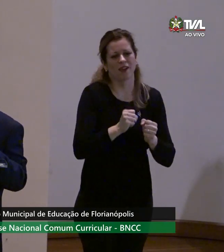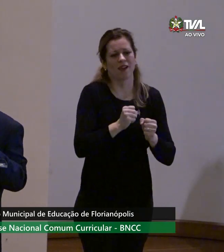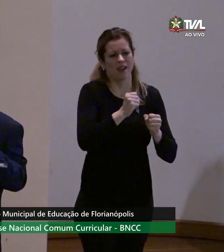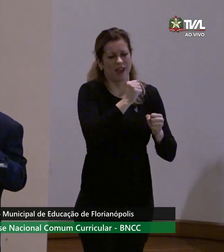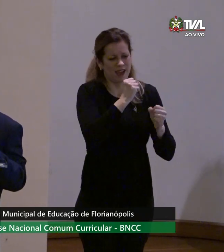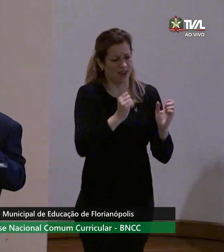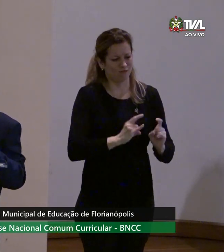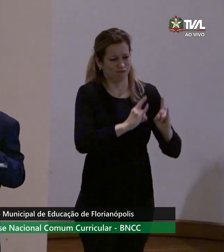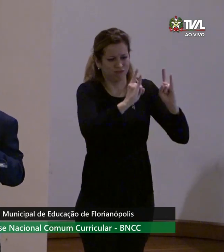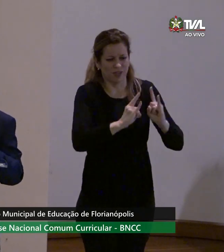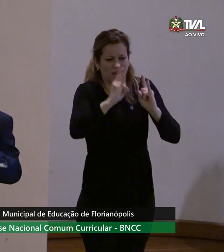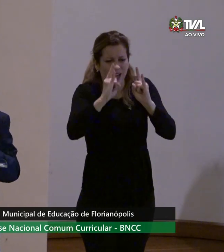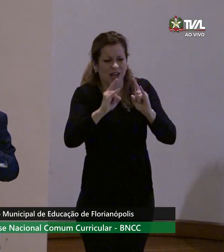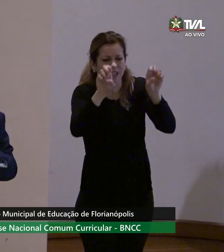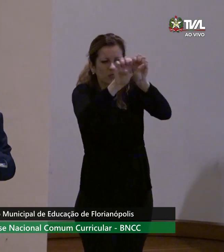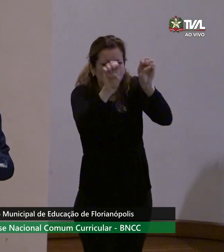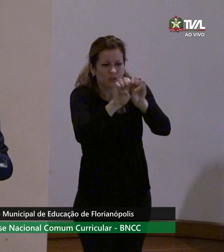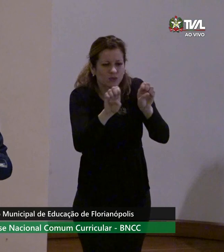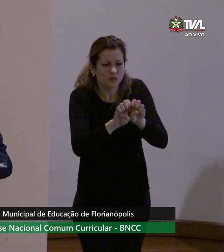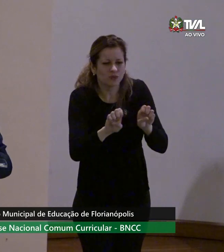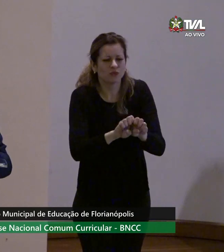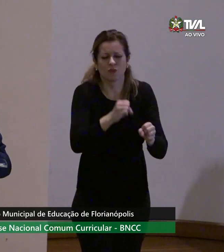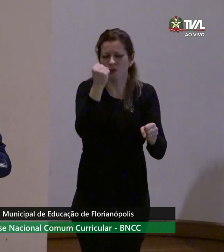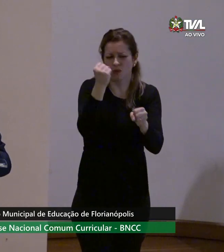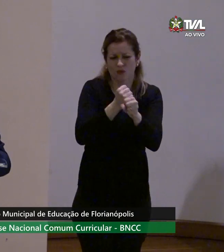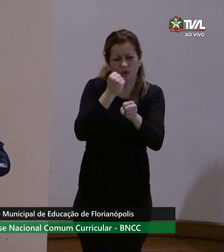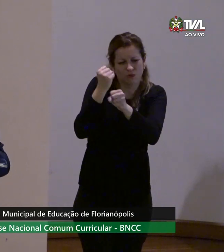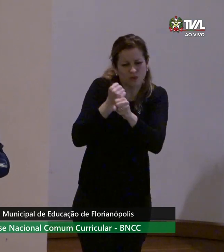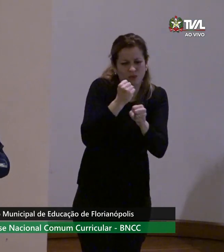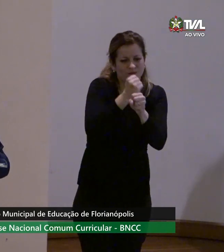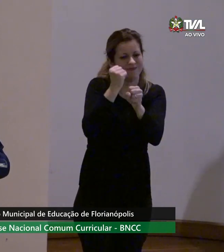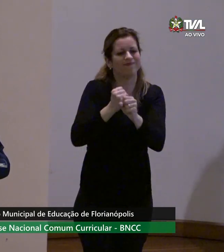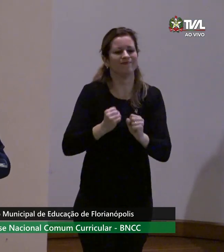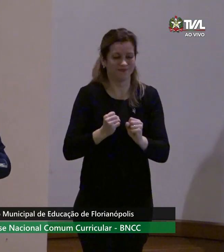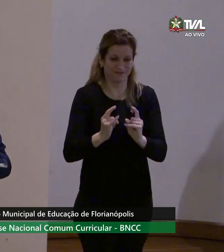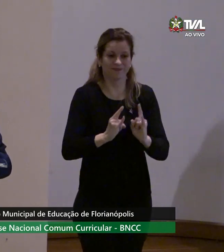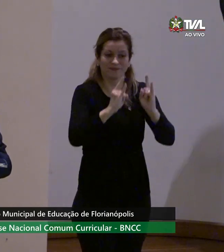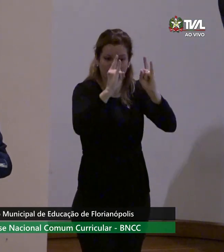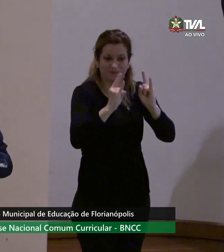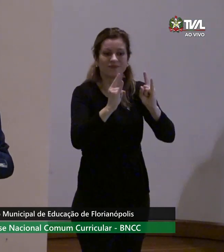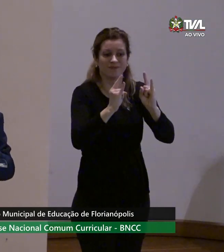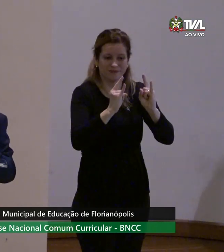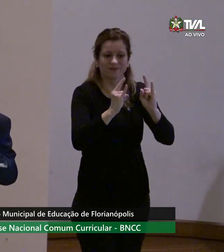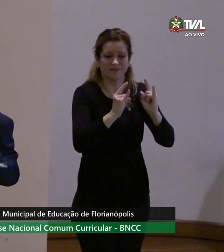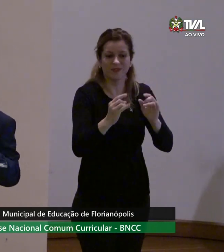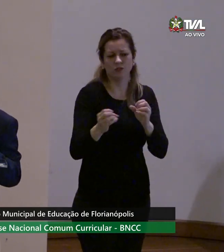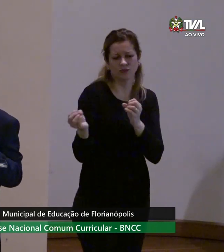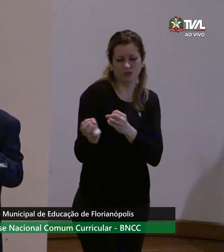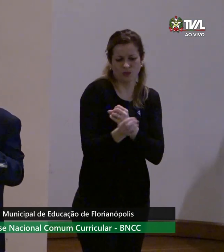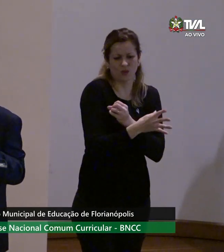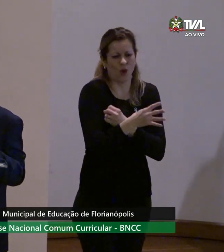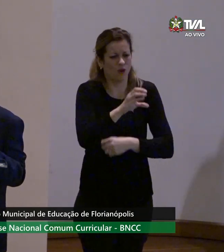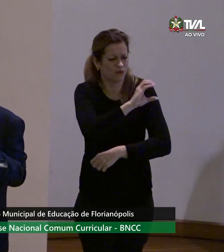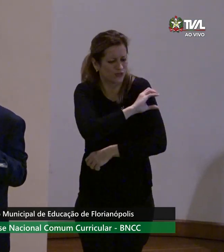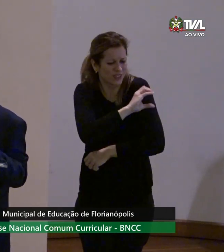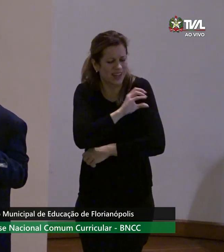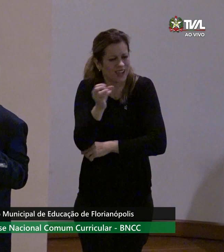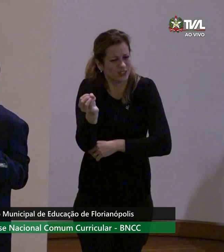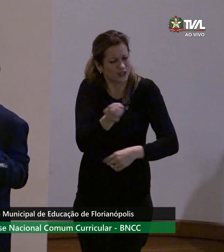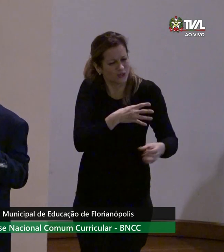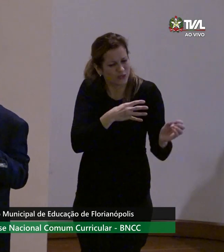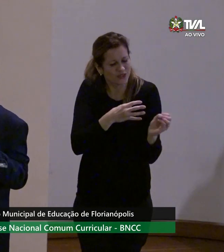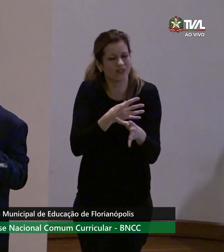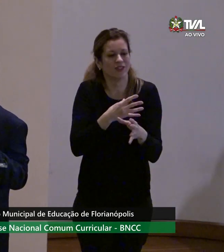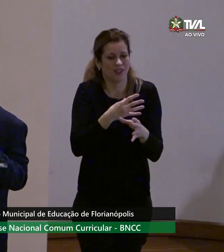construímos e entregamos muitas creches em comunidades que mais precisa Nós criamos esse